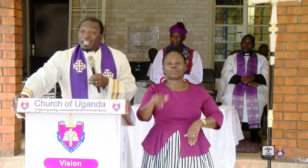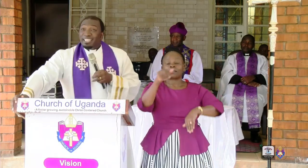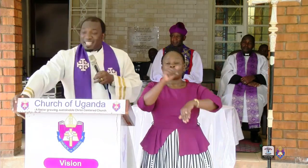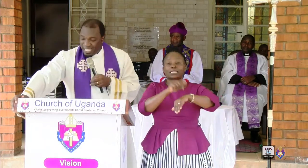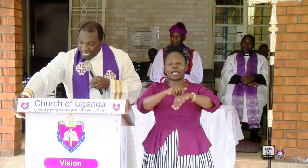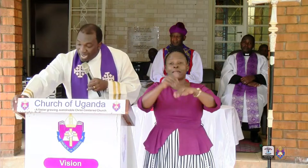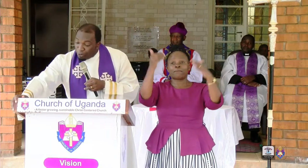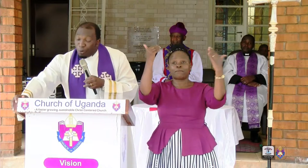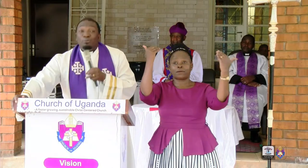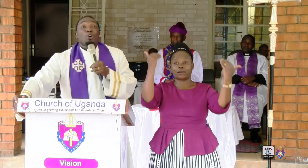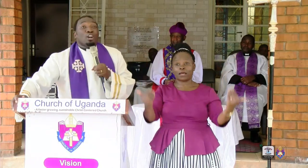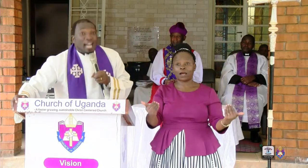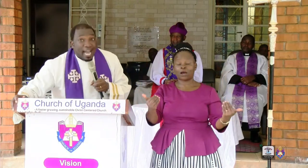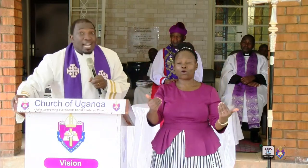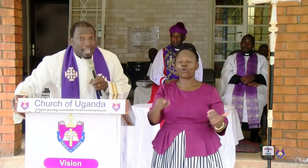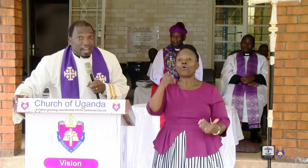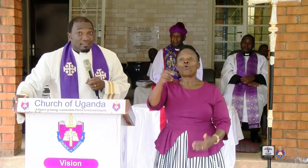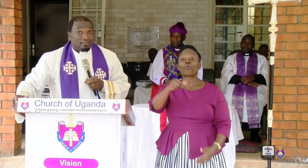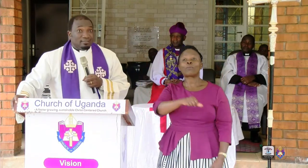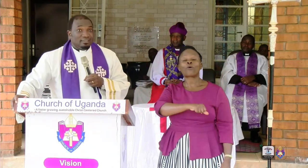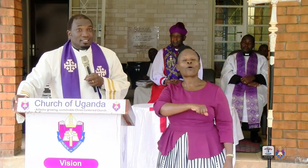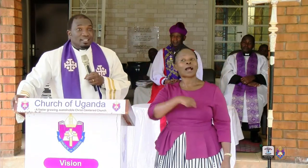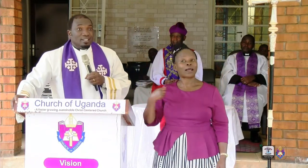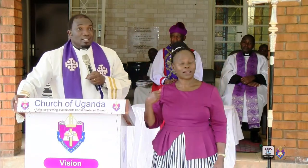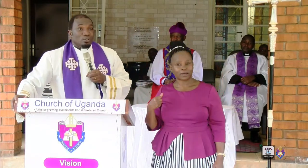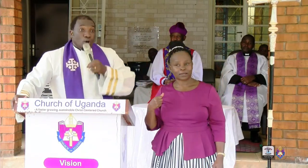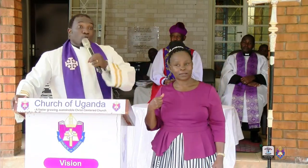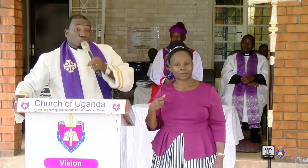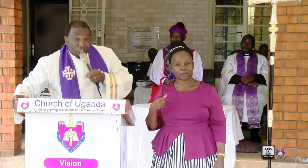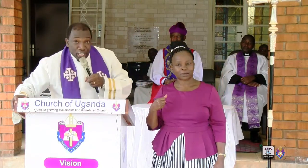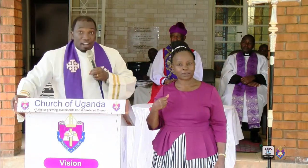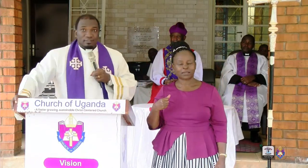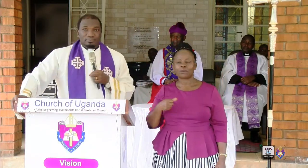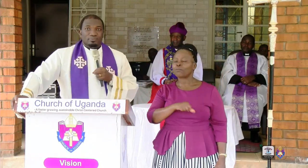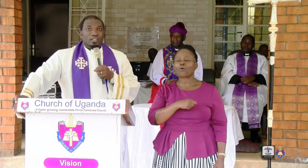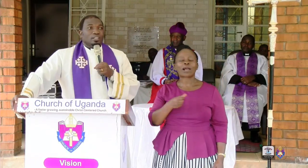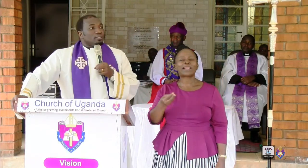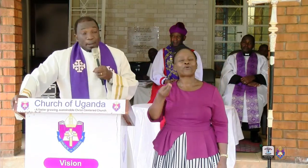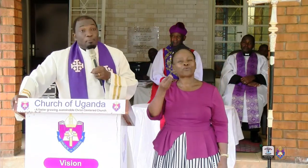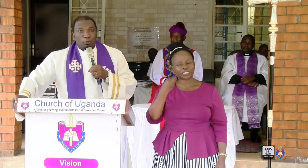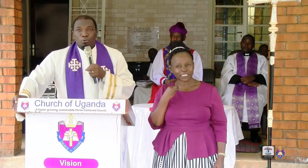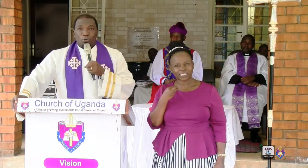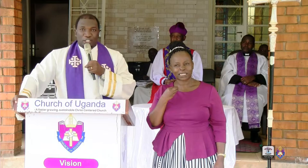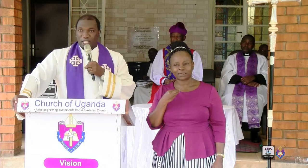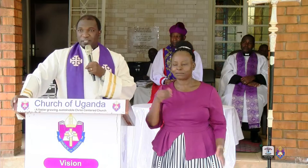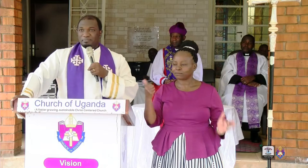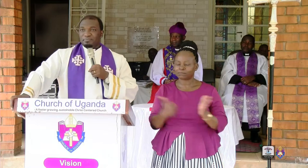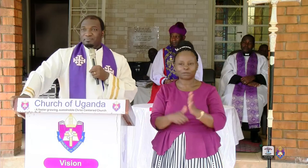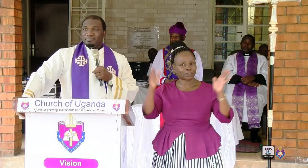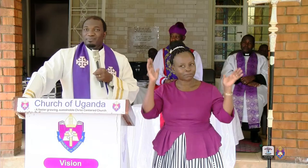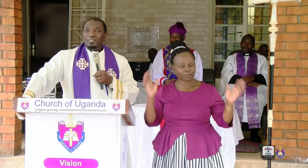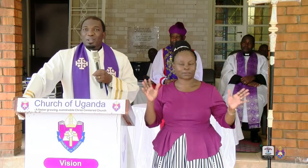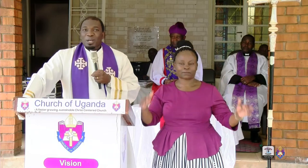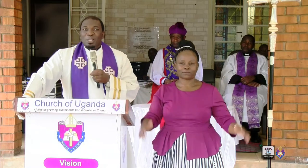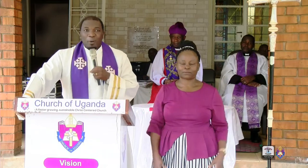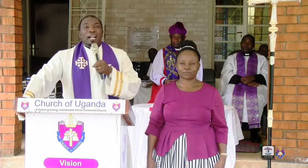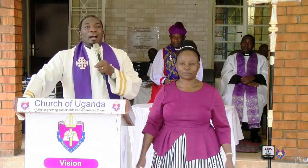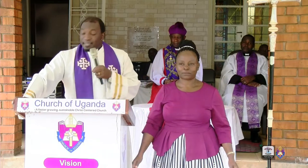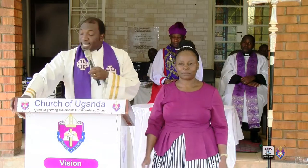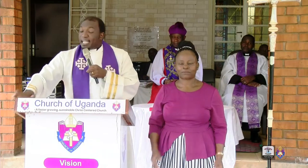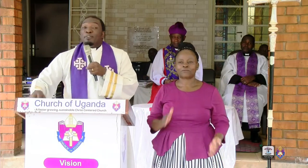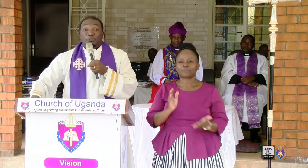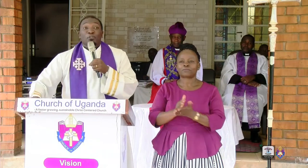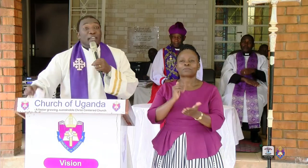bituse nga gwe bwogana okukirya tabwe gugukide